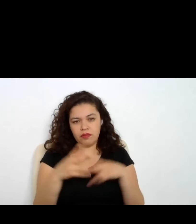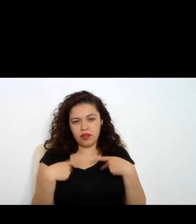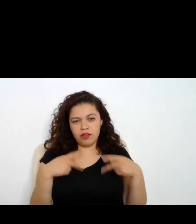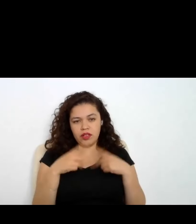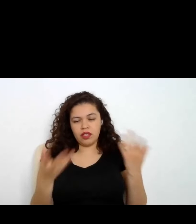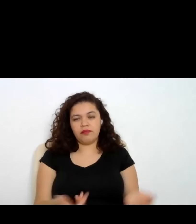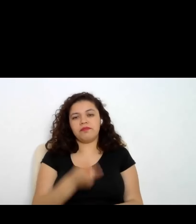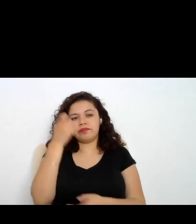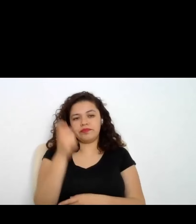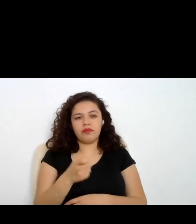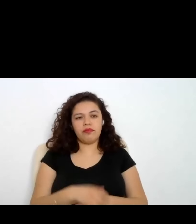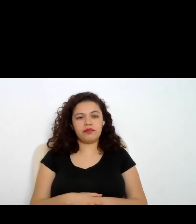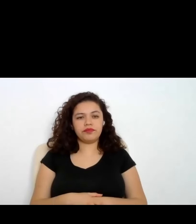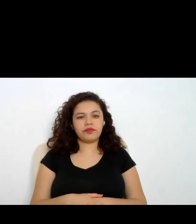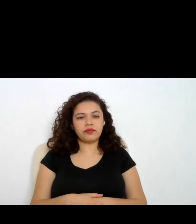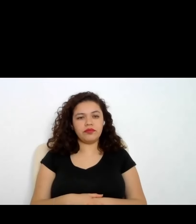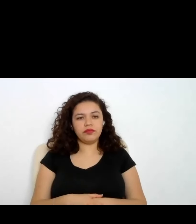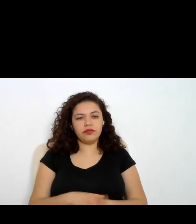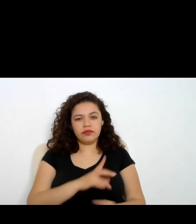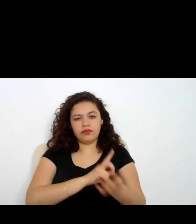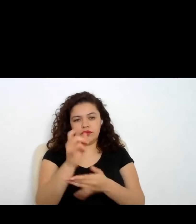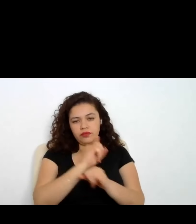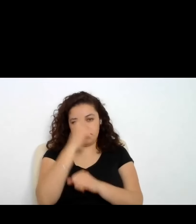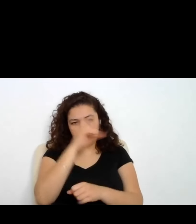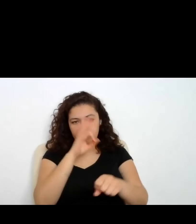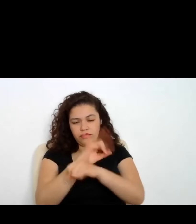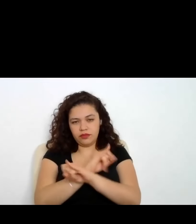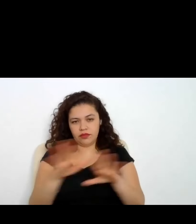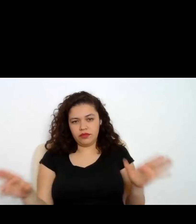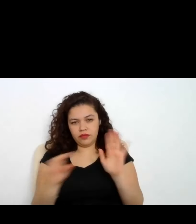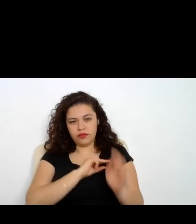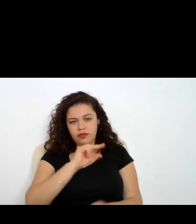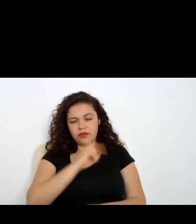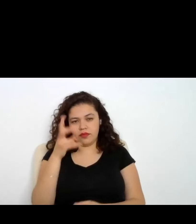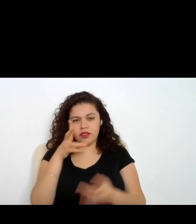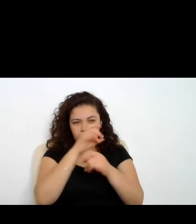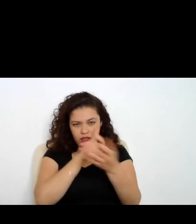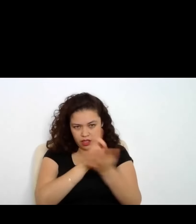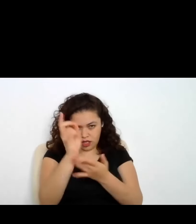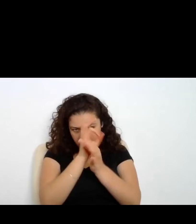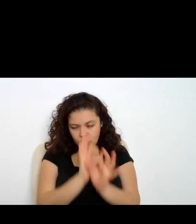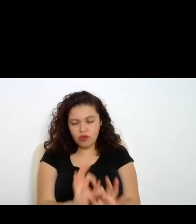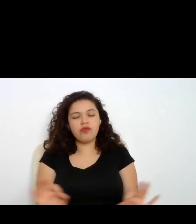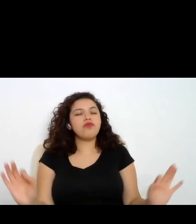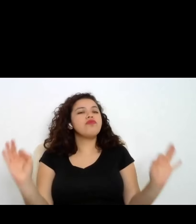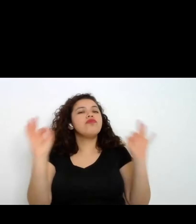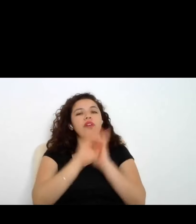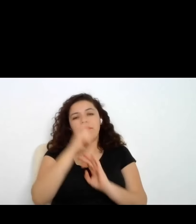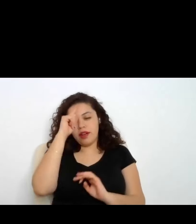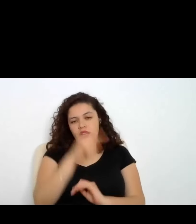La protección de los derechos de protección de datos personales, pues es un derecho fundamental y es un derecho que busca